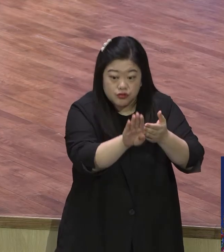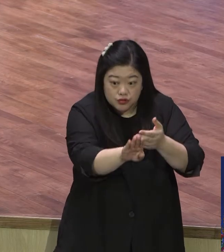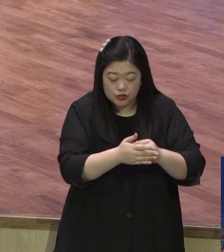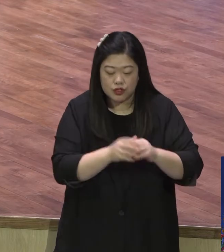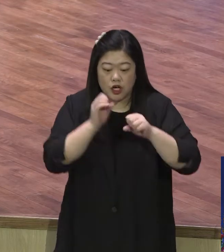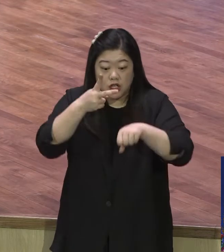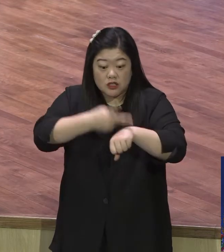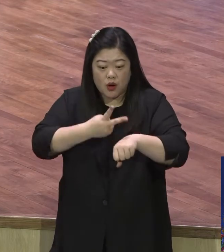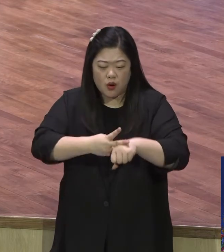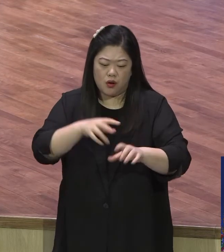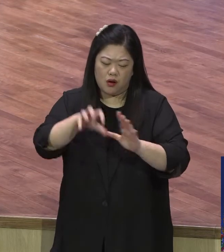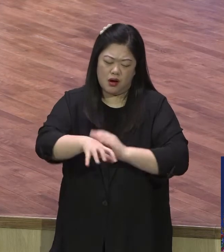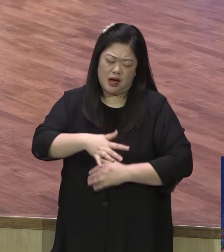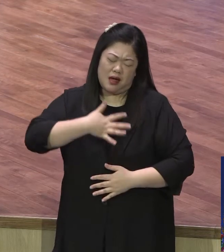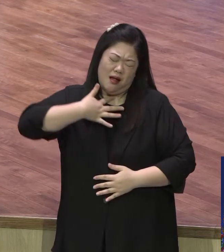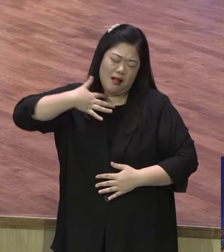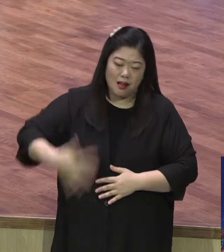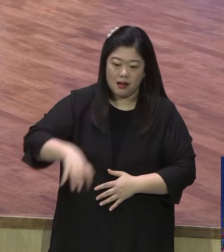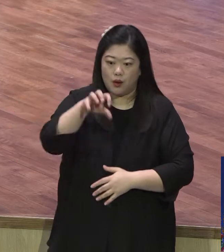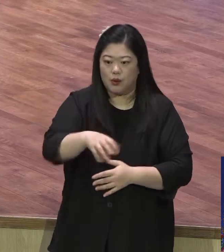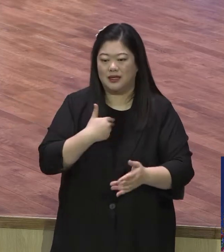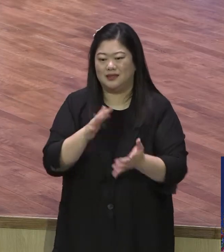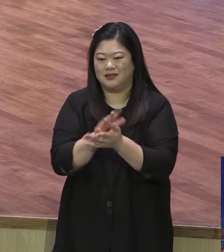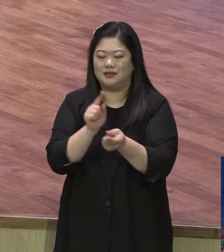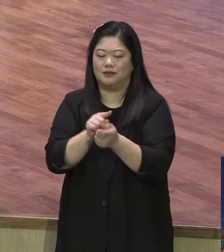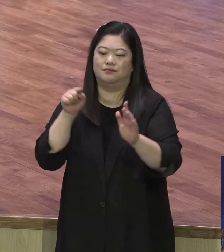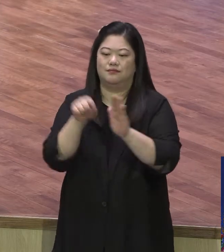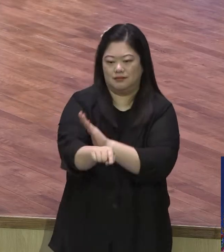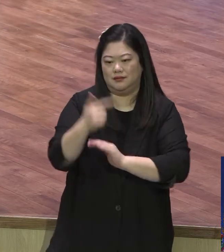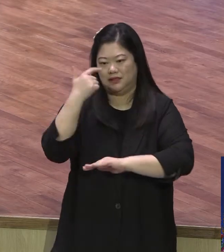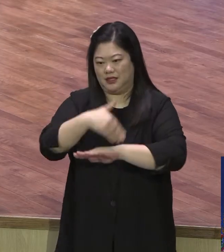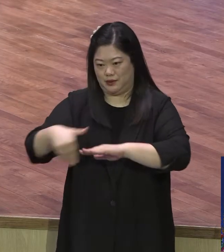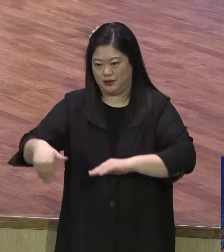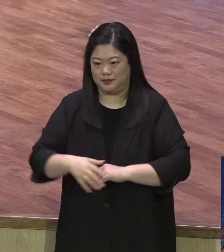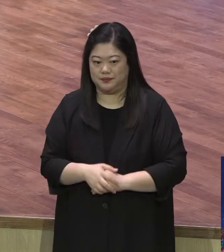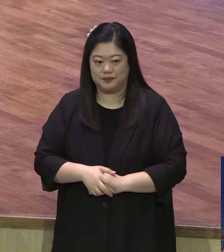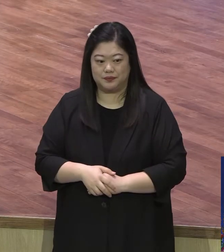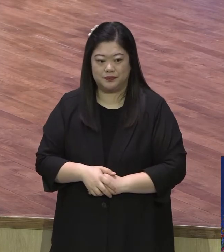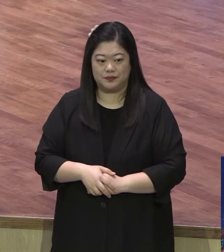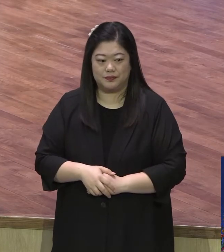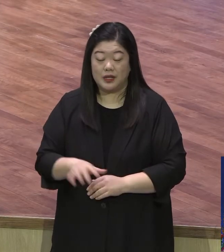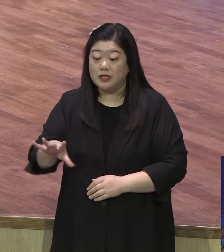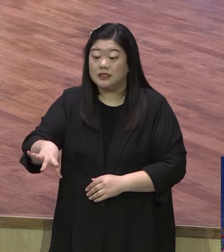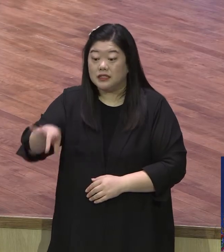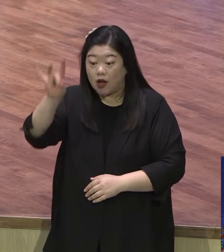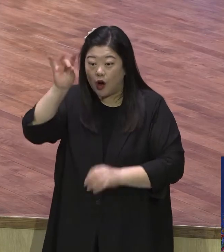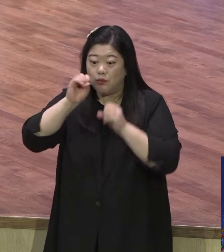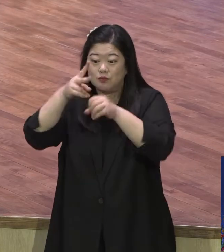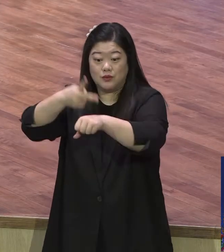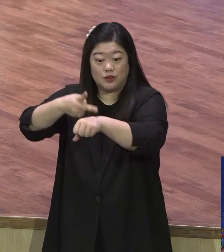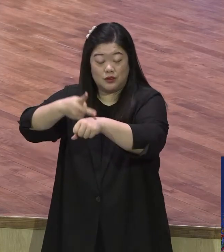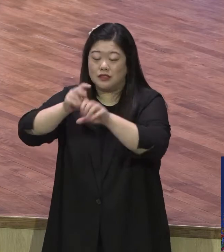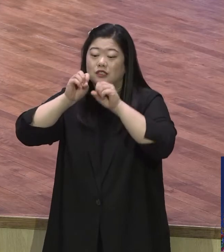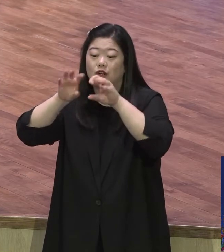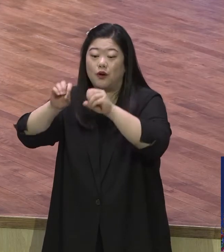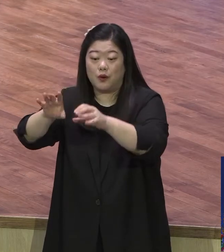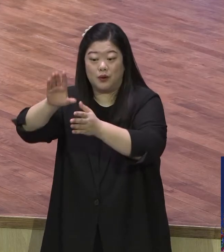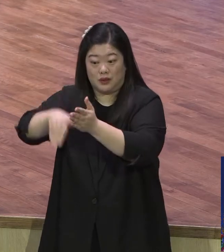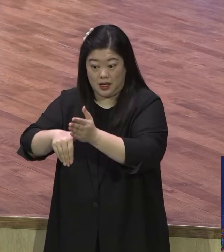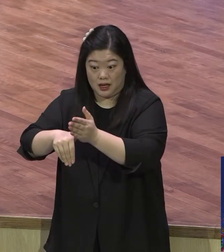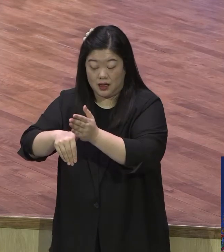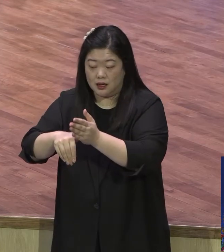여러분 준비해 보시기 바랍니다 성교지 개척은 하나님께서 우리에게 주신 최고 특권이고